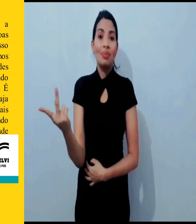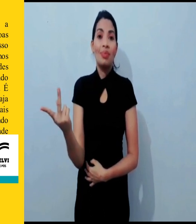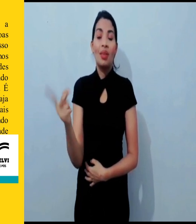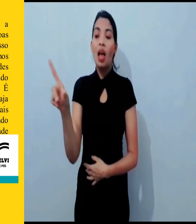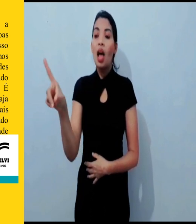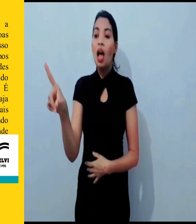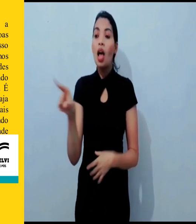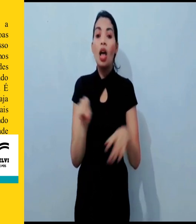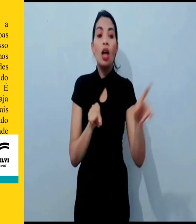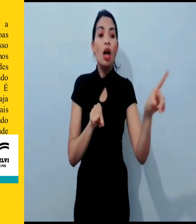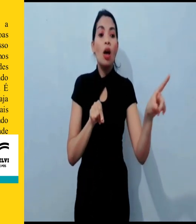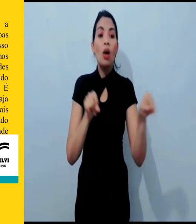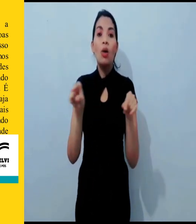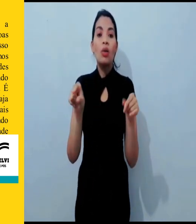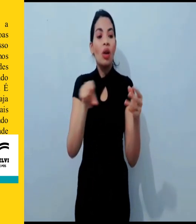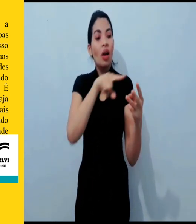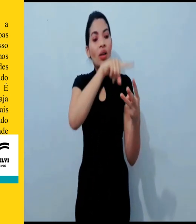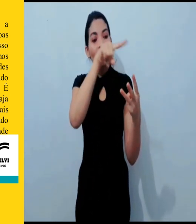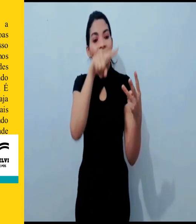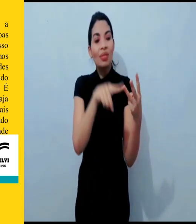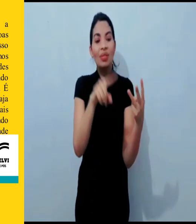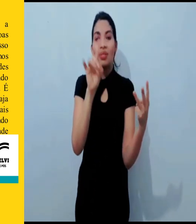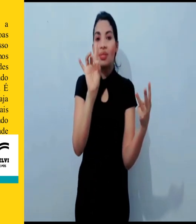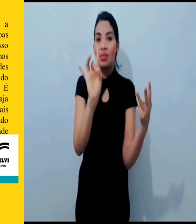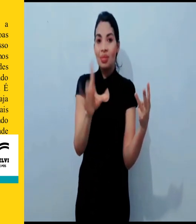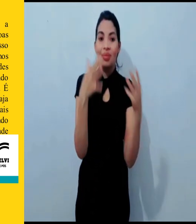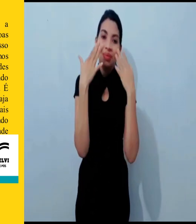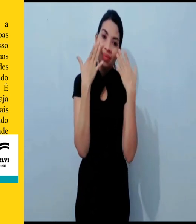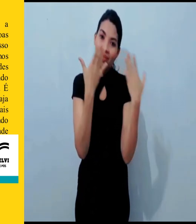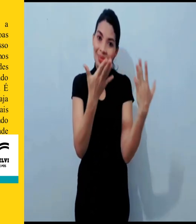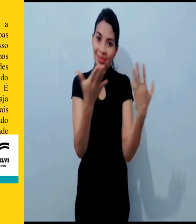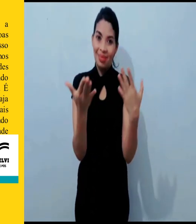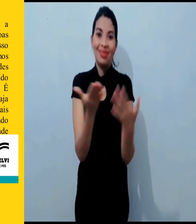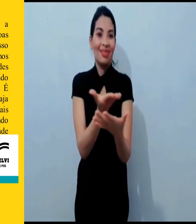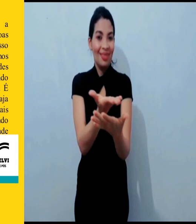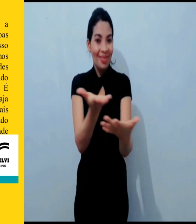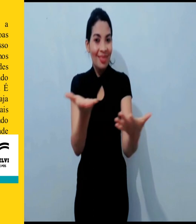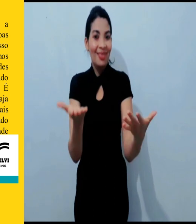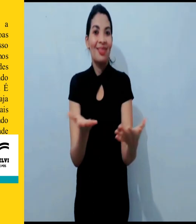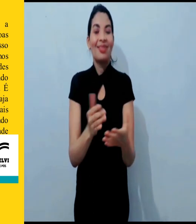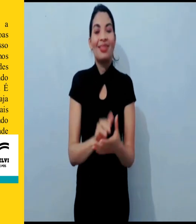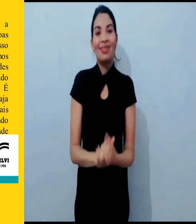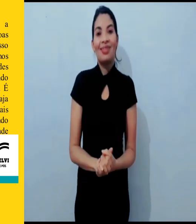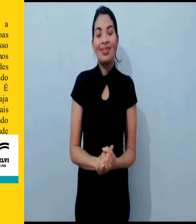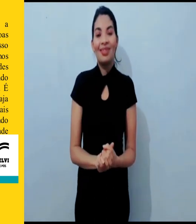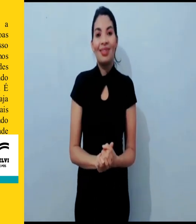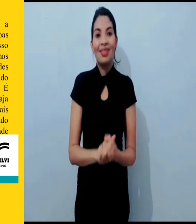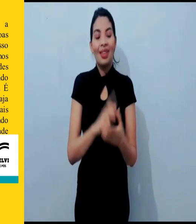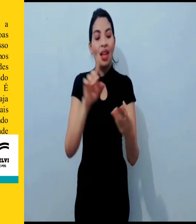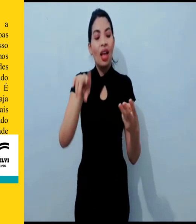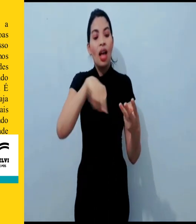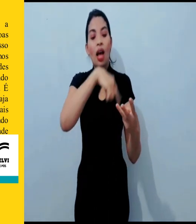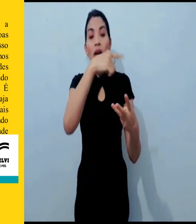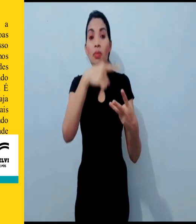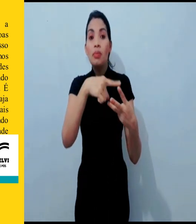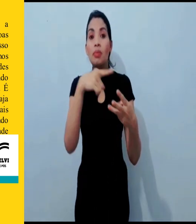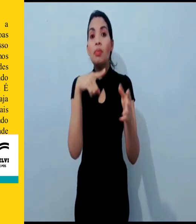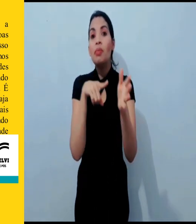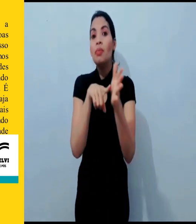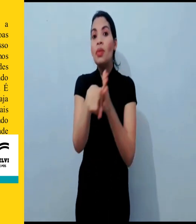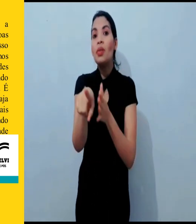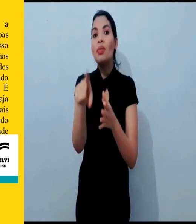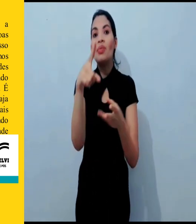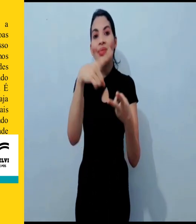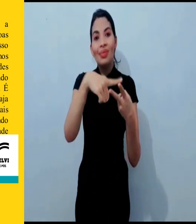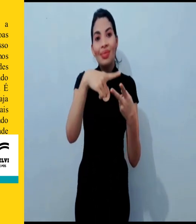B, escolheu-se apenas 3 para serem apresentadas. A primeira foi: